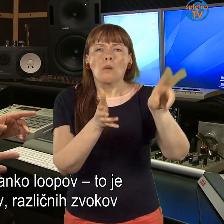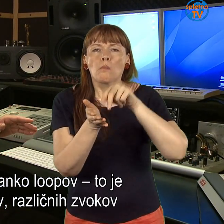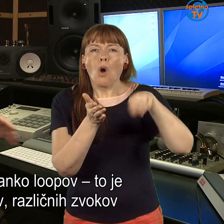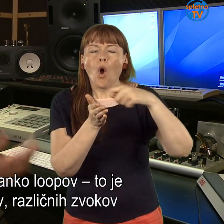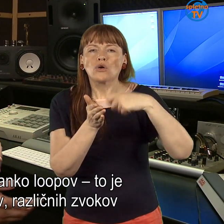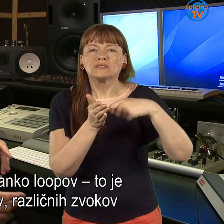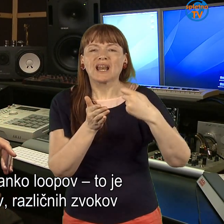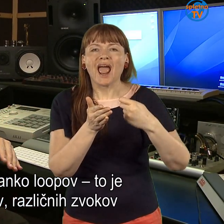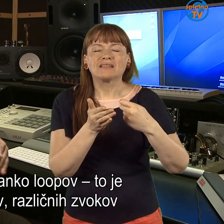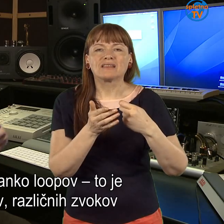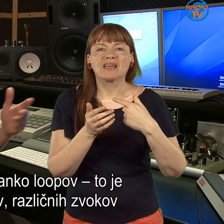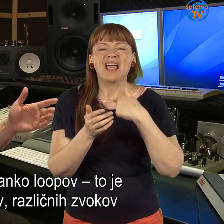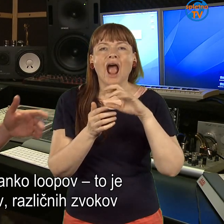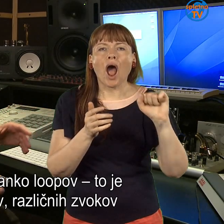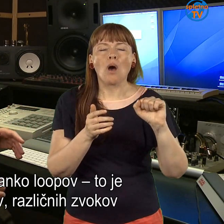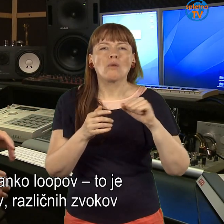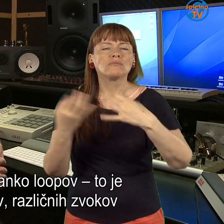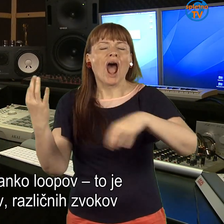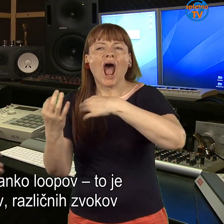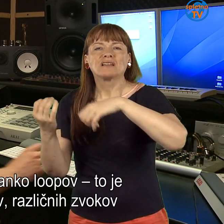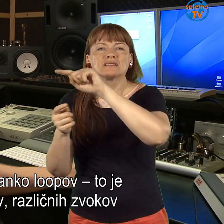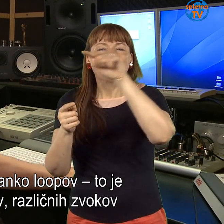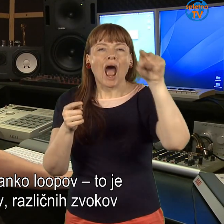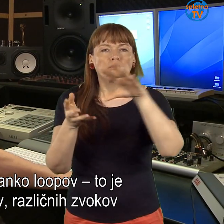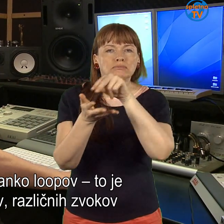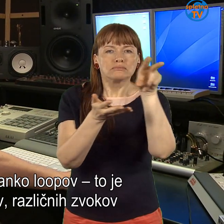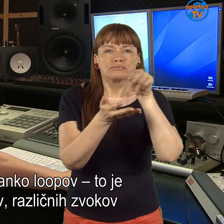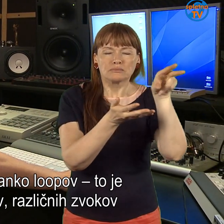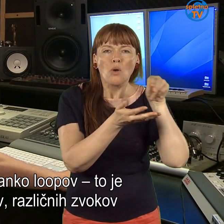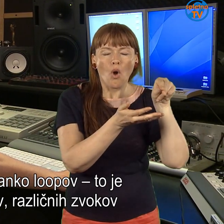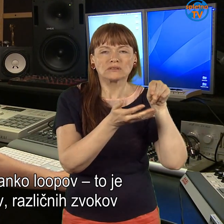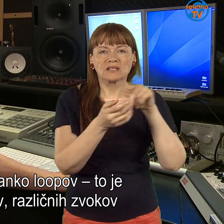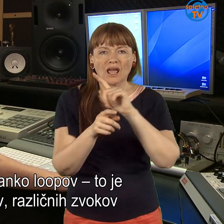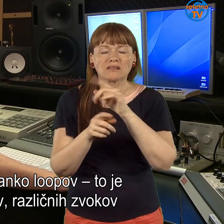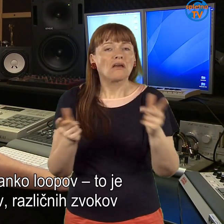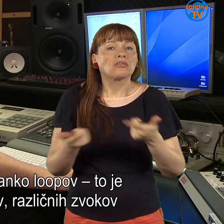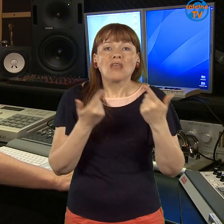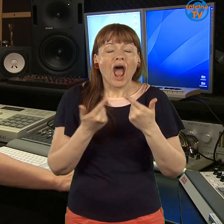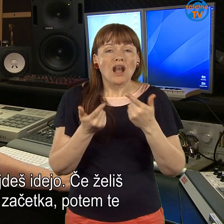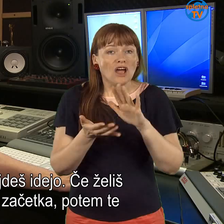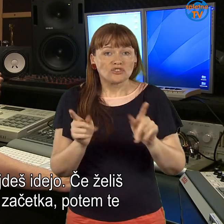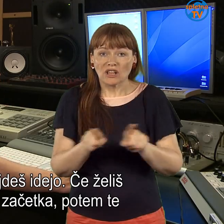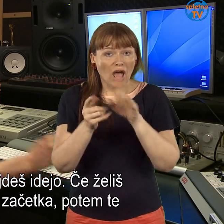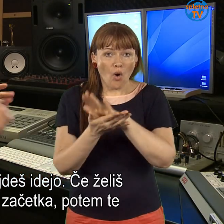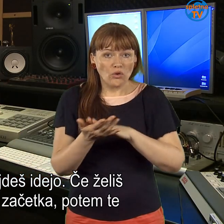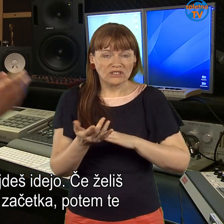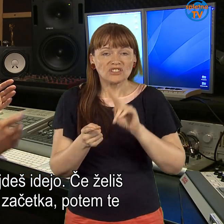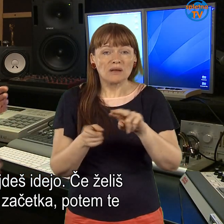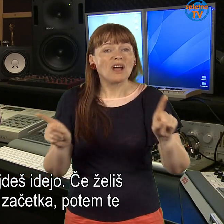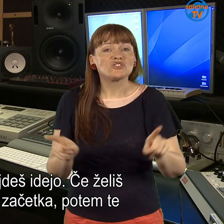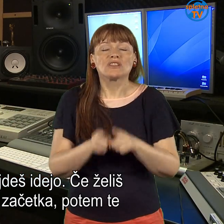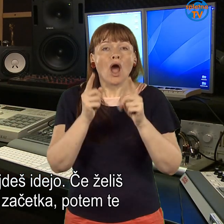posnetki dramov, različnih soundov in je najlažji se tako lotiti, zaradi tega, ker imaš